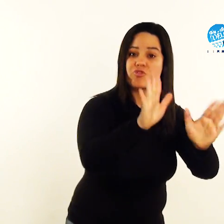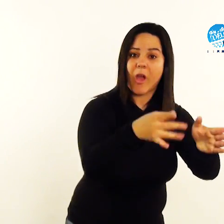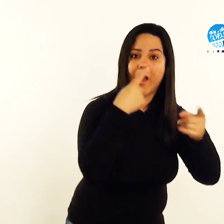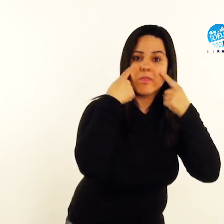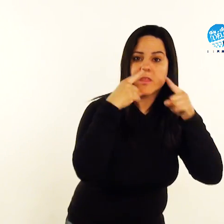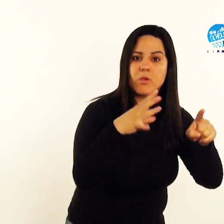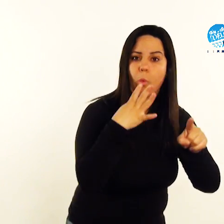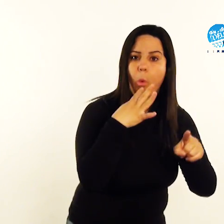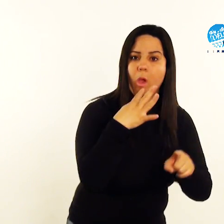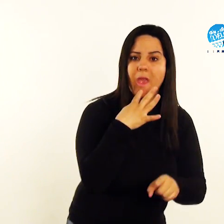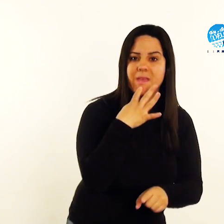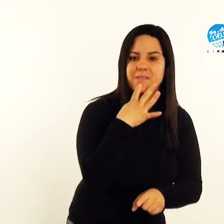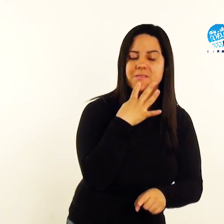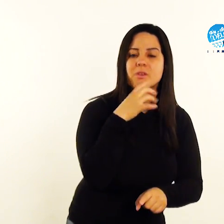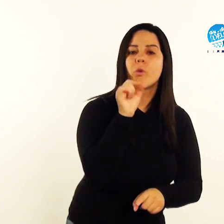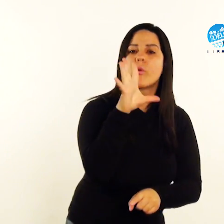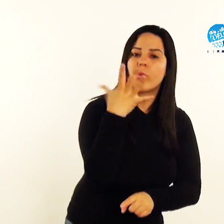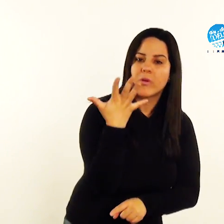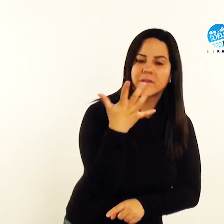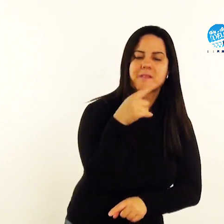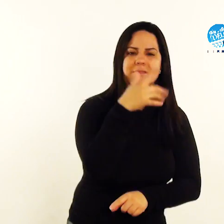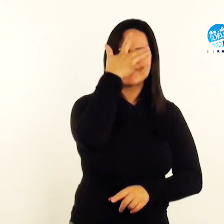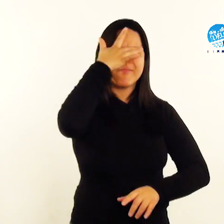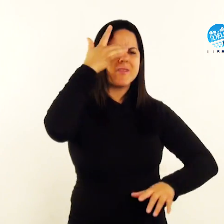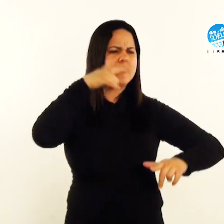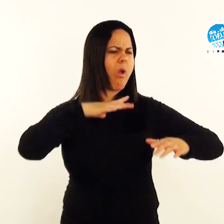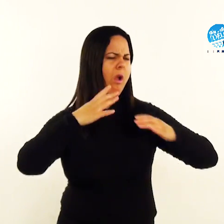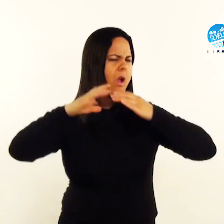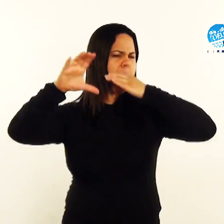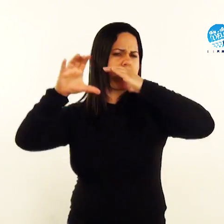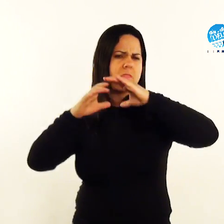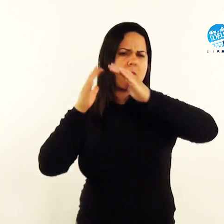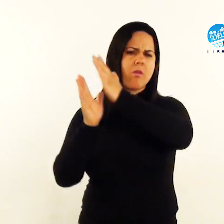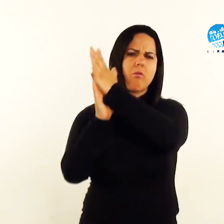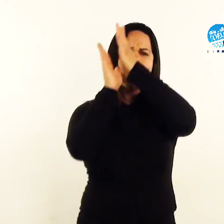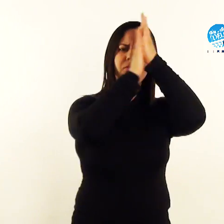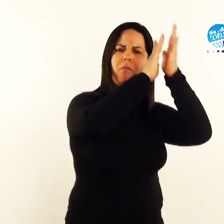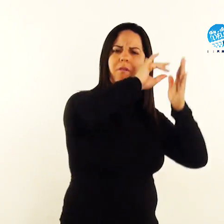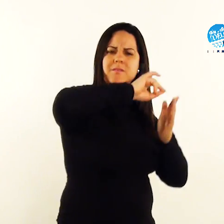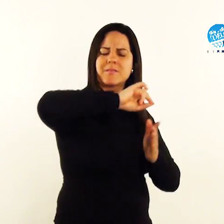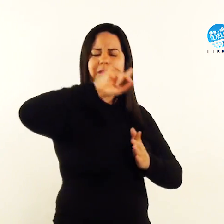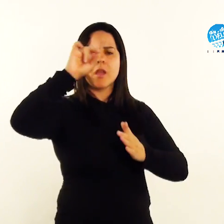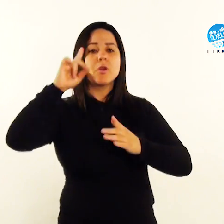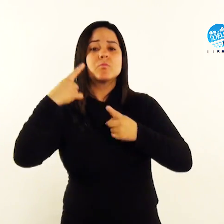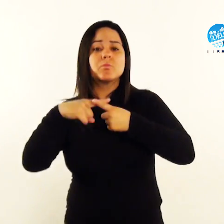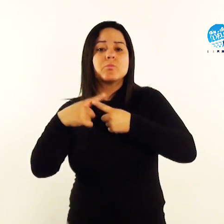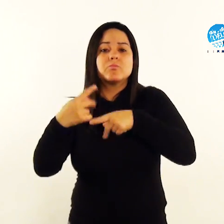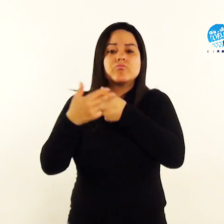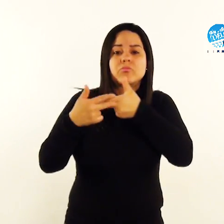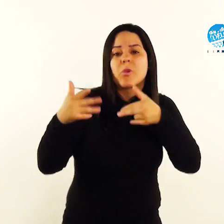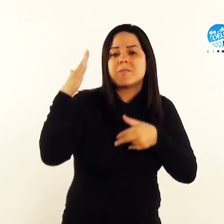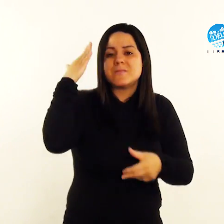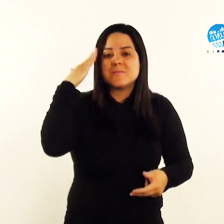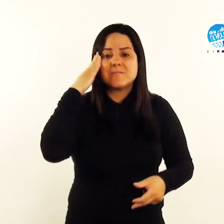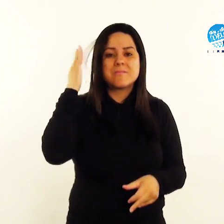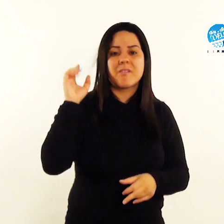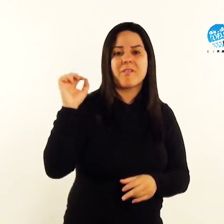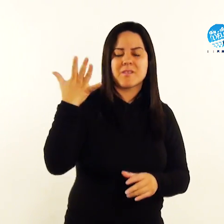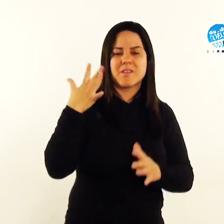As pessoas vinham cantando, glorificando a Deus, dizendo de uma coisa extraordinária, e que